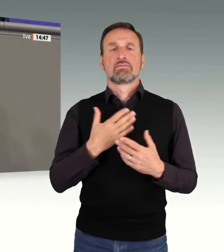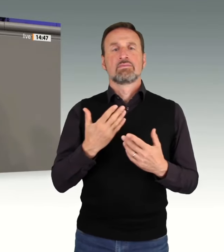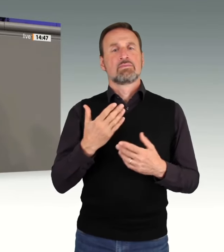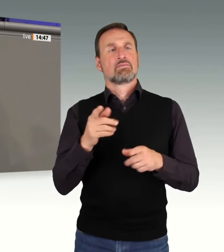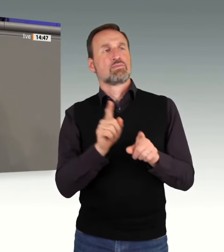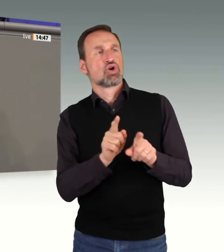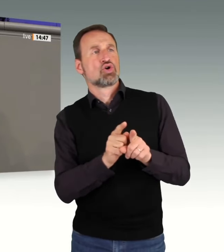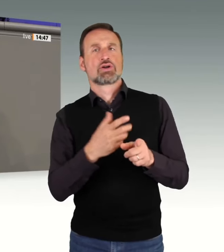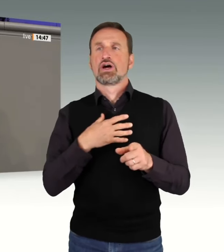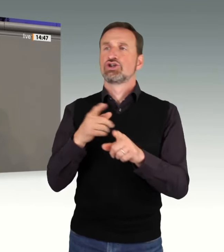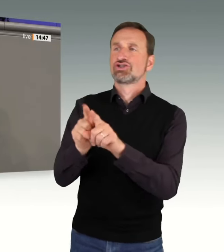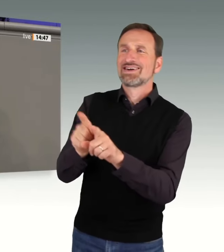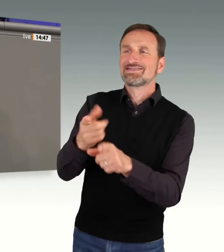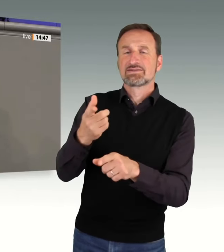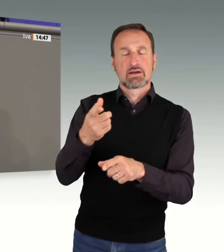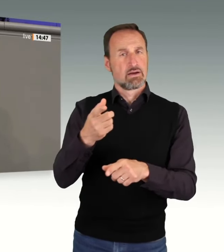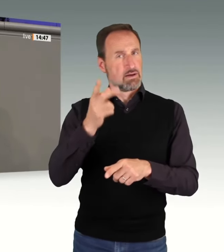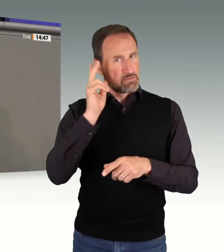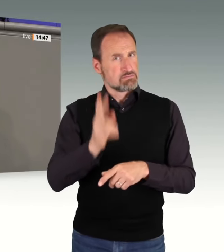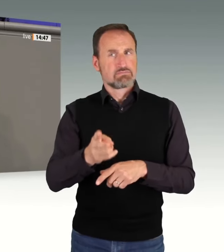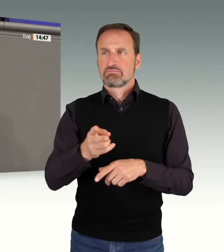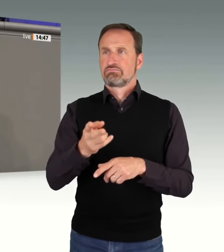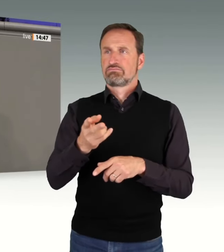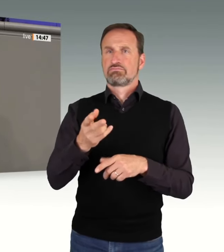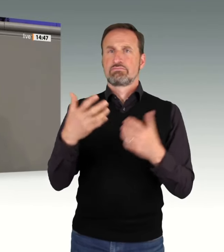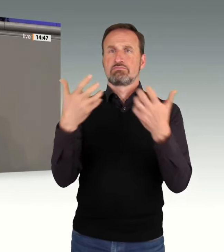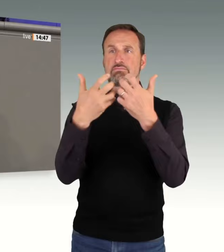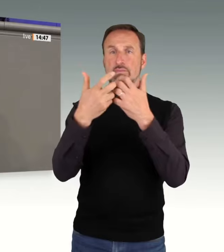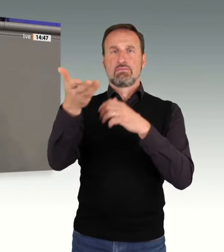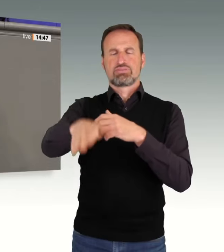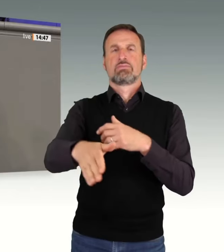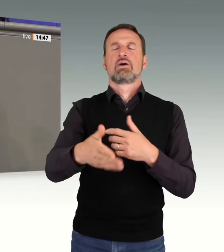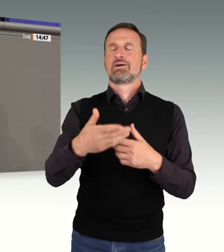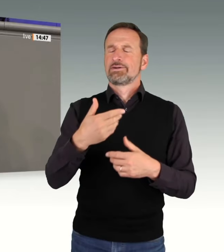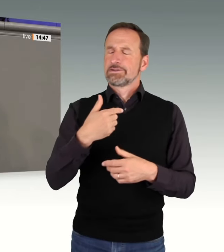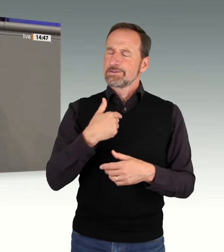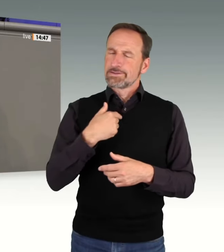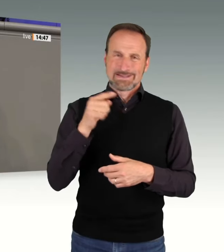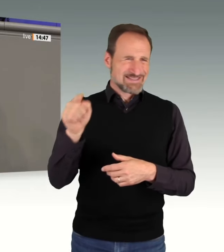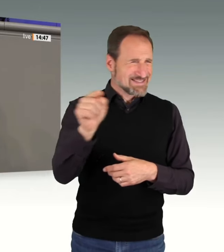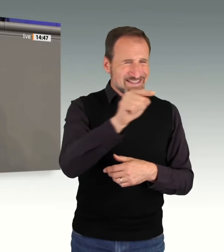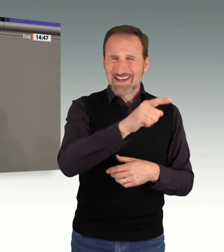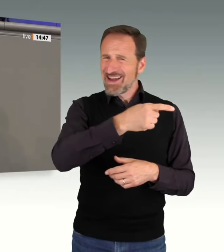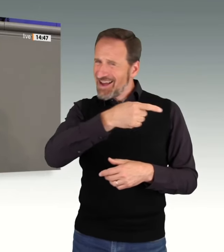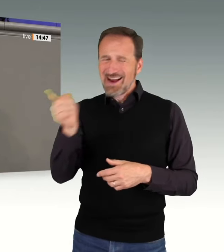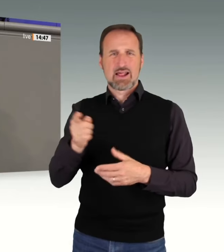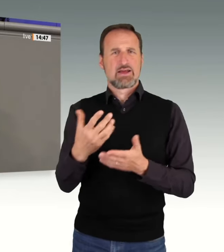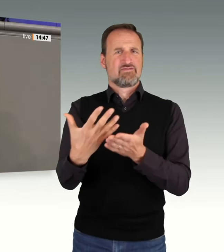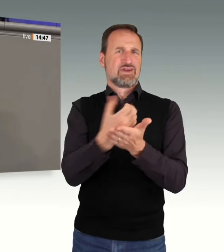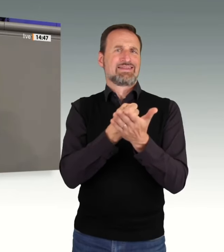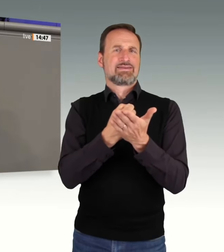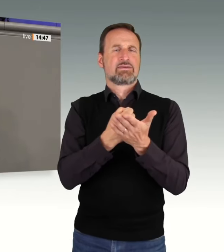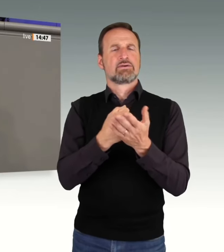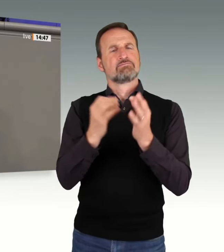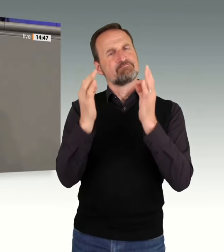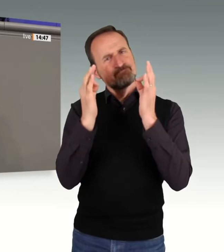sind, verdienen würdige Beendigung des Krieges. Solche, die keine Zweifel hinterlässt, wer hat eigentlich